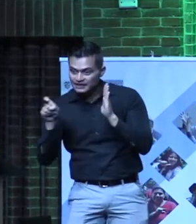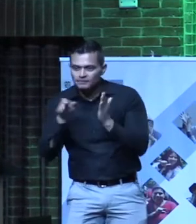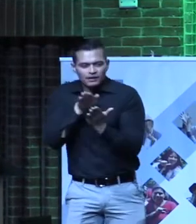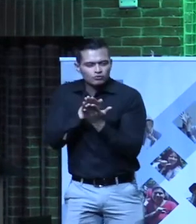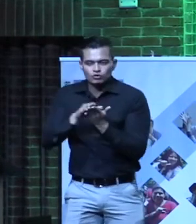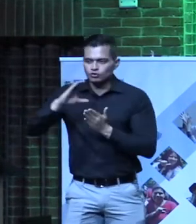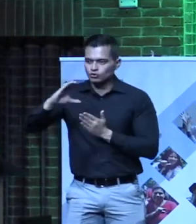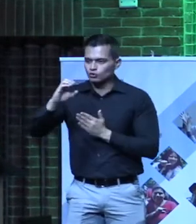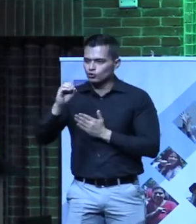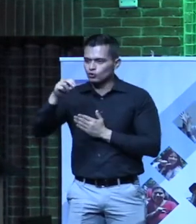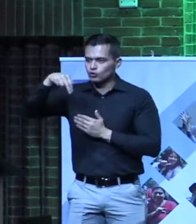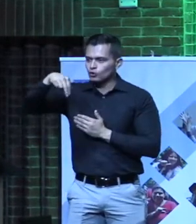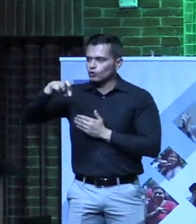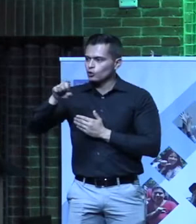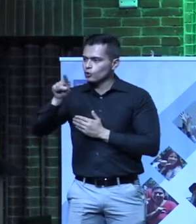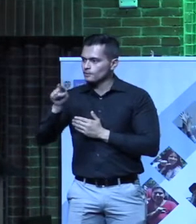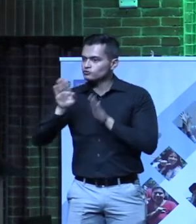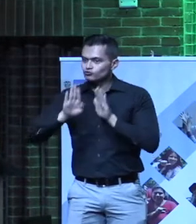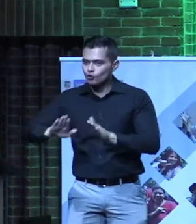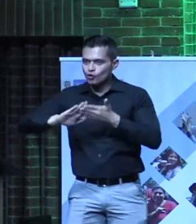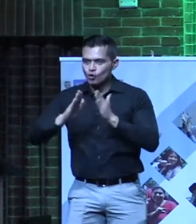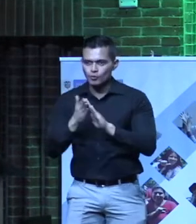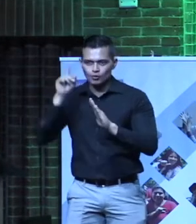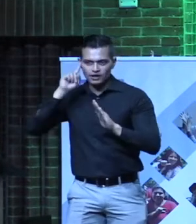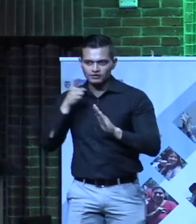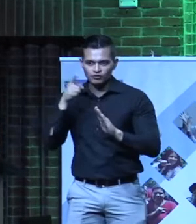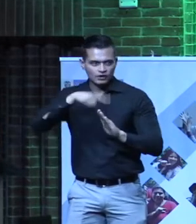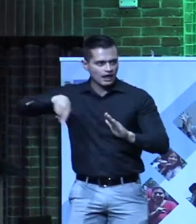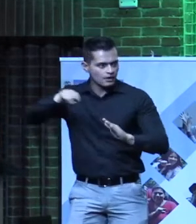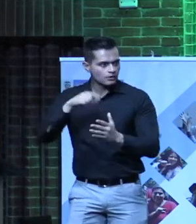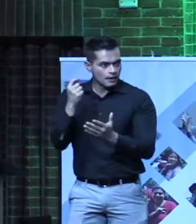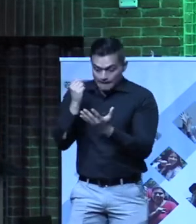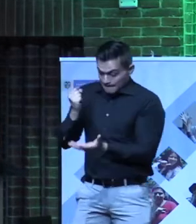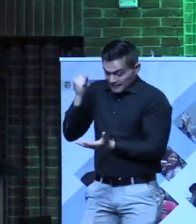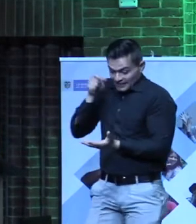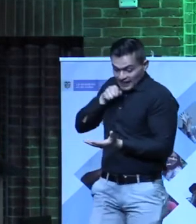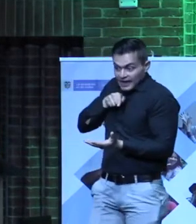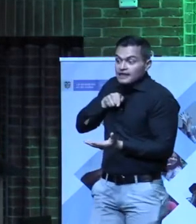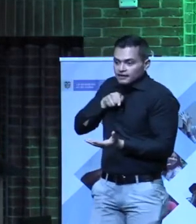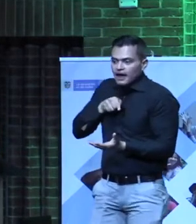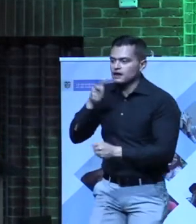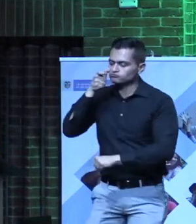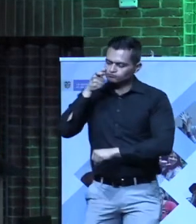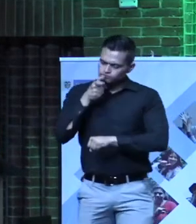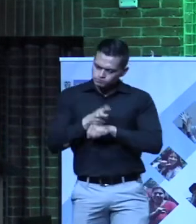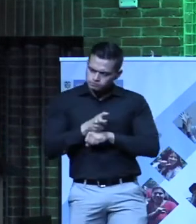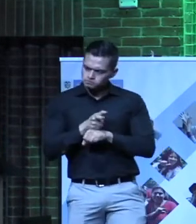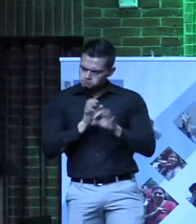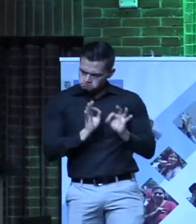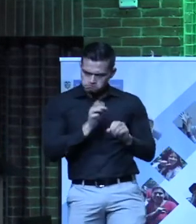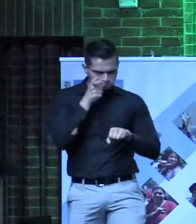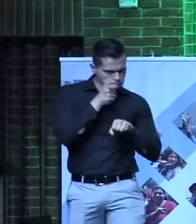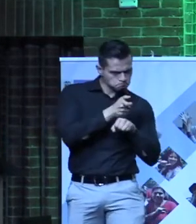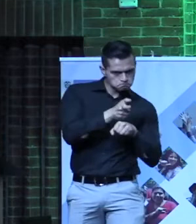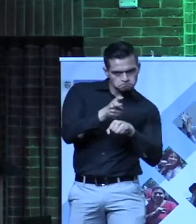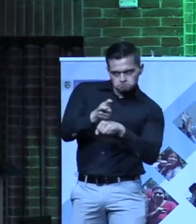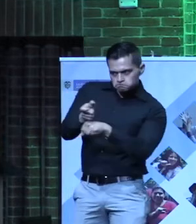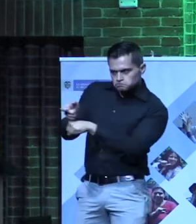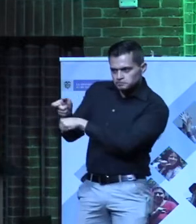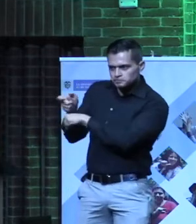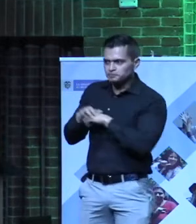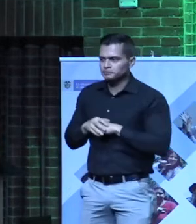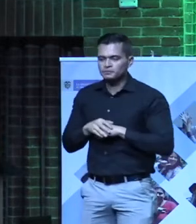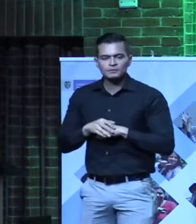COMPES respecto de la comunidad sorda. ¿Cómo lo hacemos? Lo hacemos desde